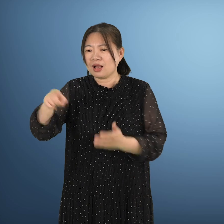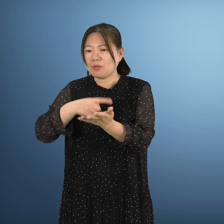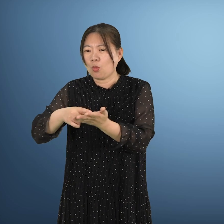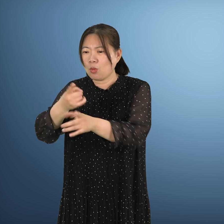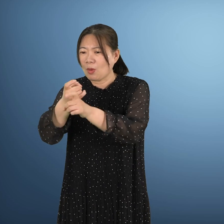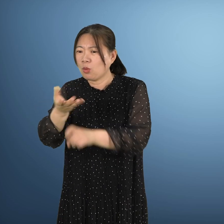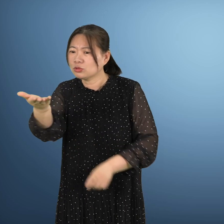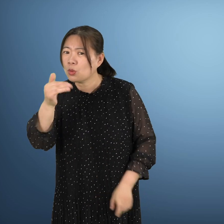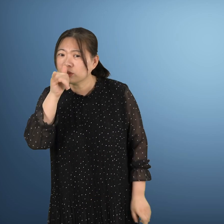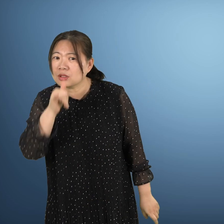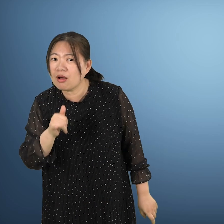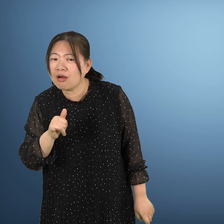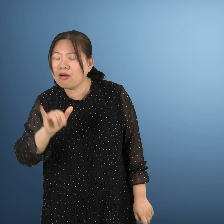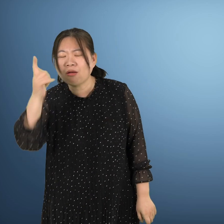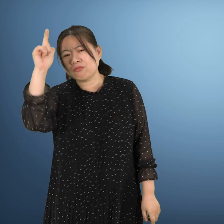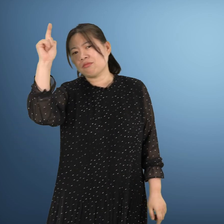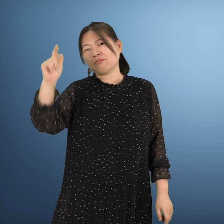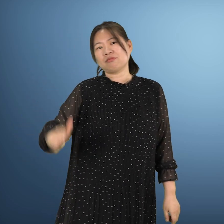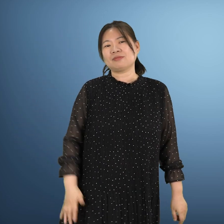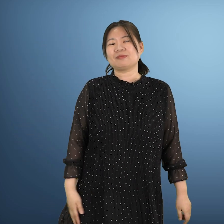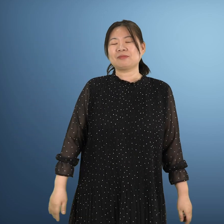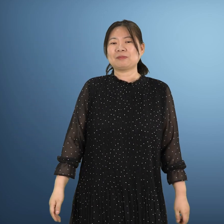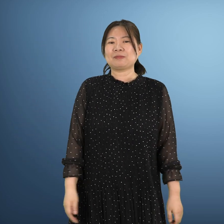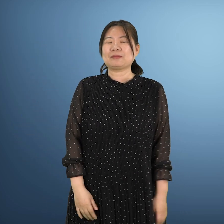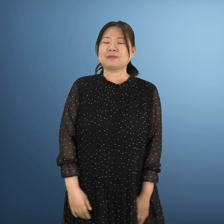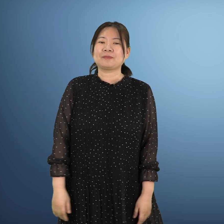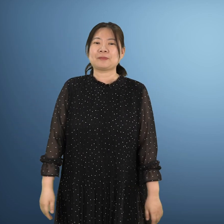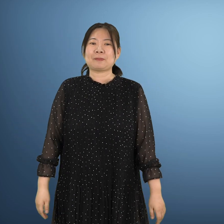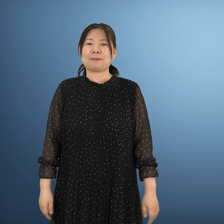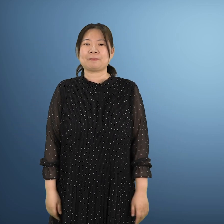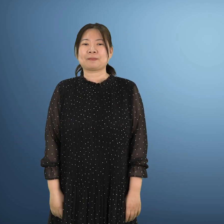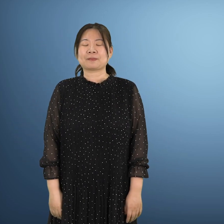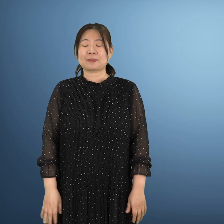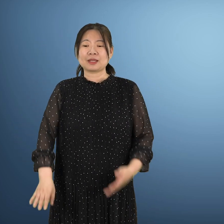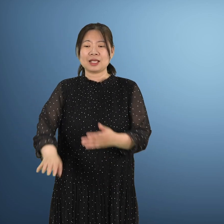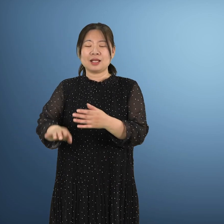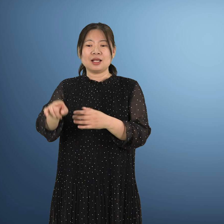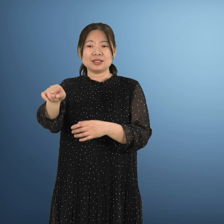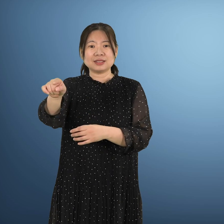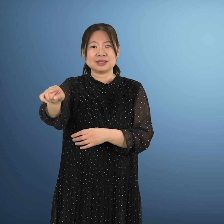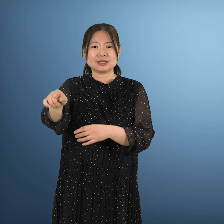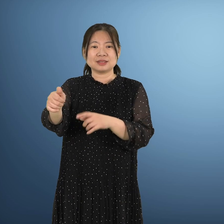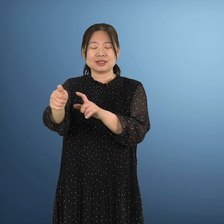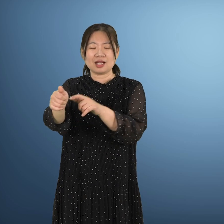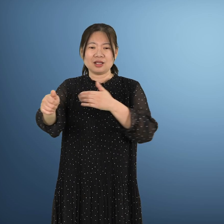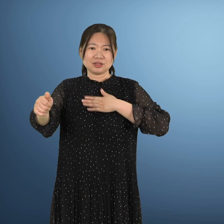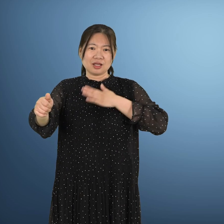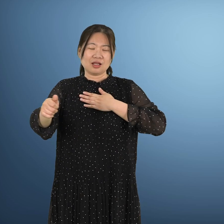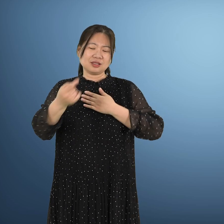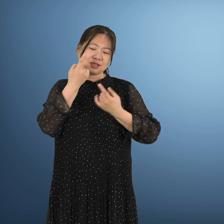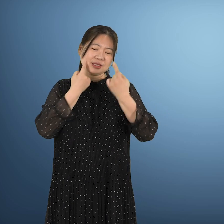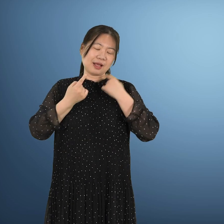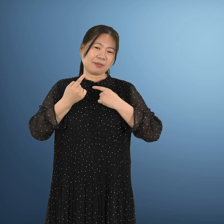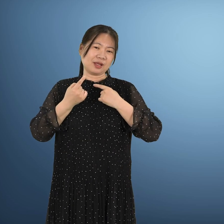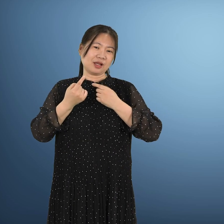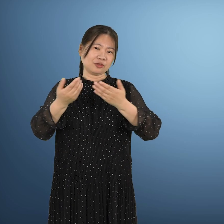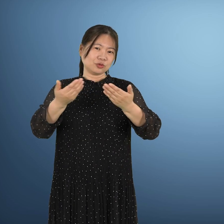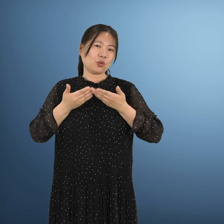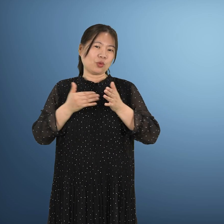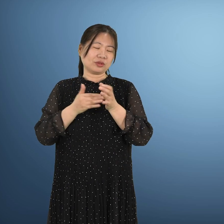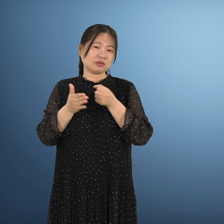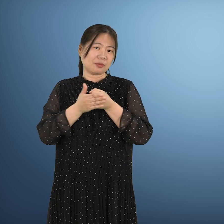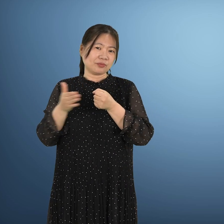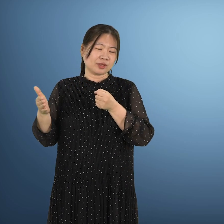되나요? 아니란 말이에요. 상대방이 저를 상해를